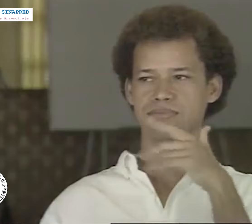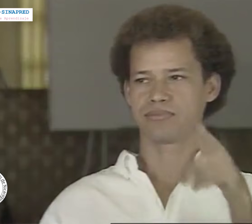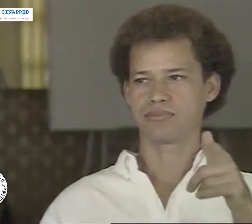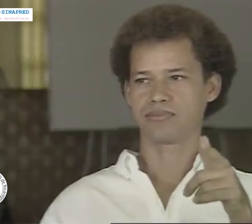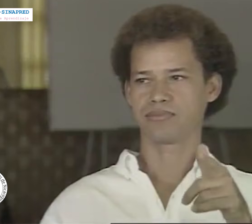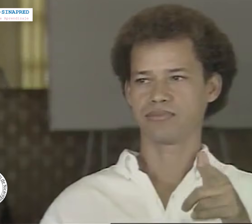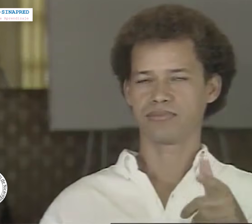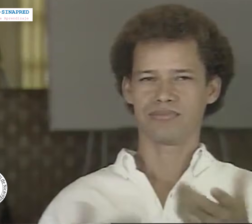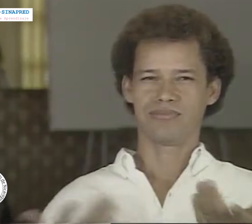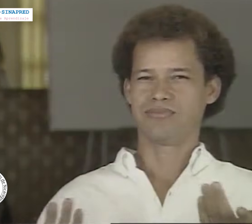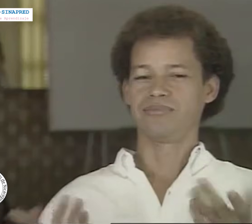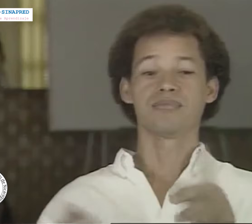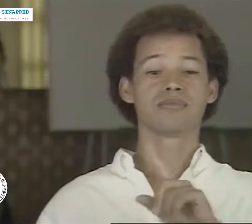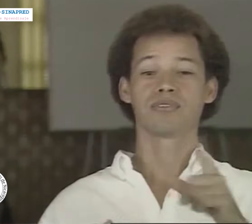1980 hasta 1994